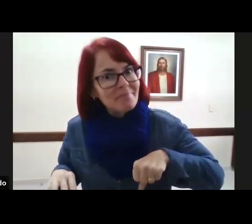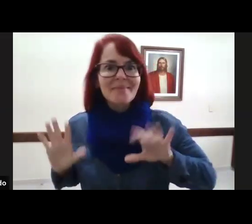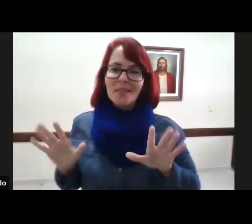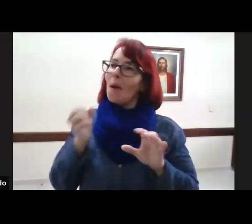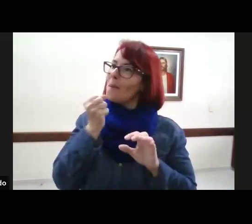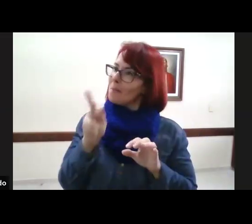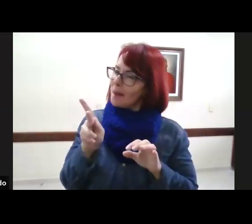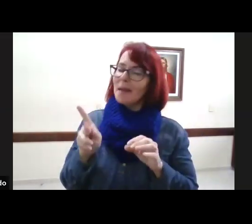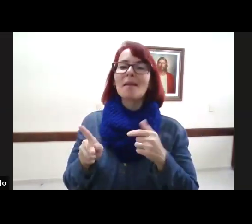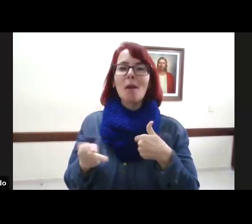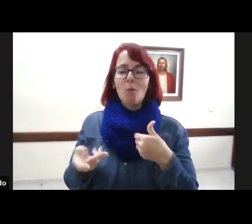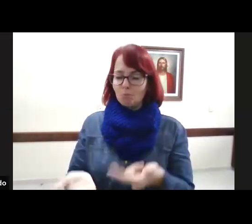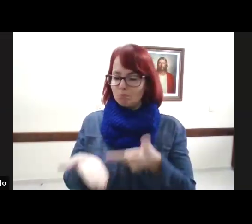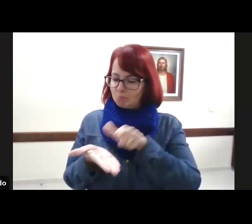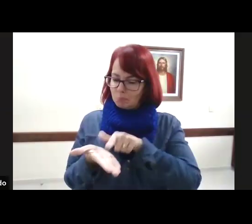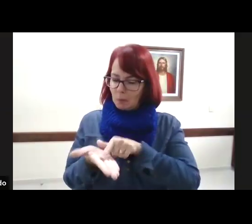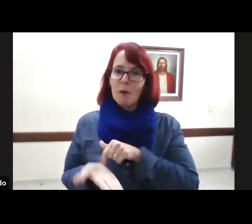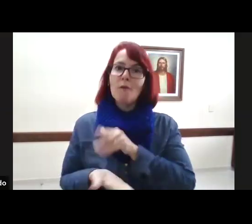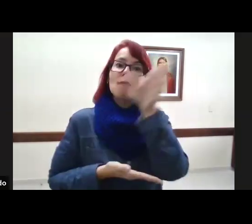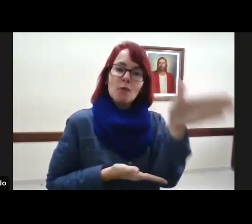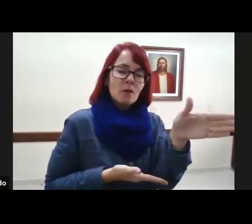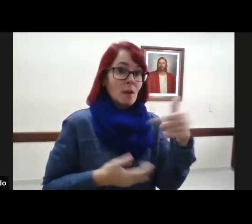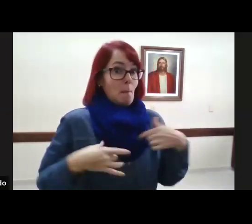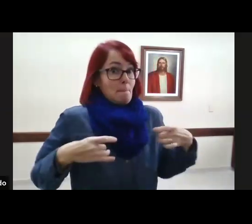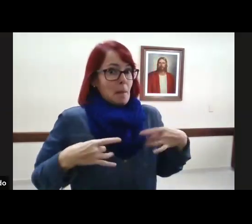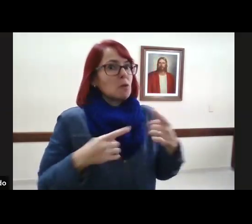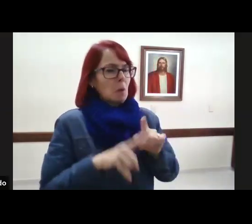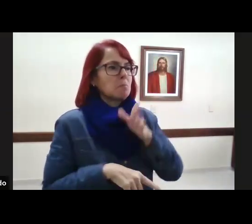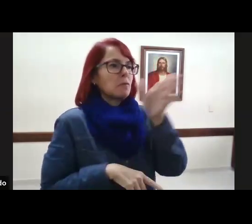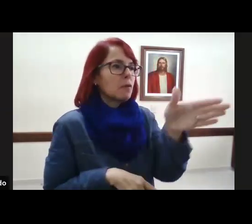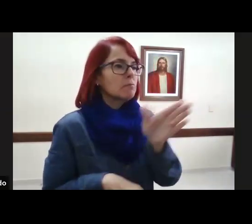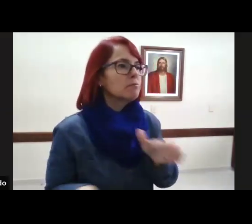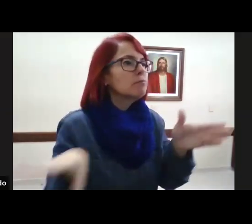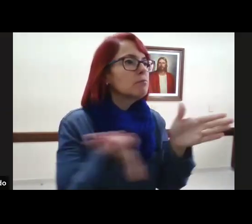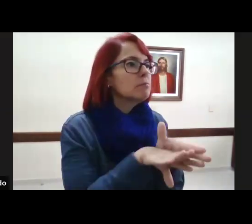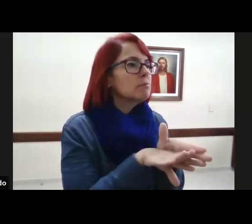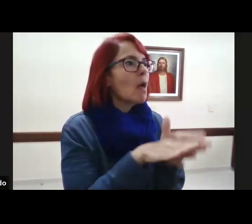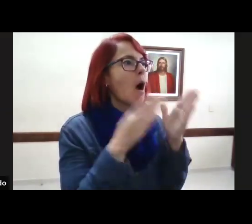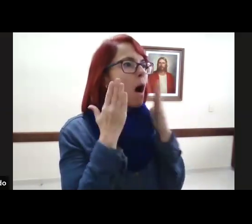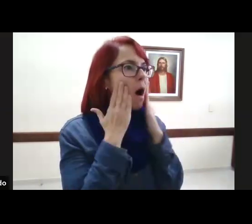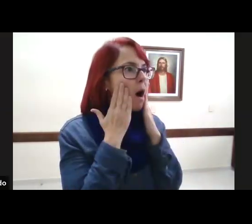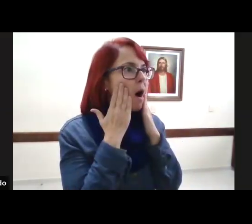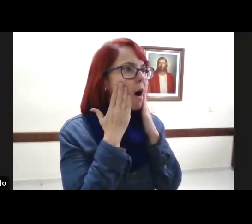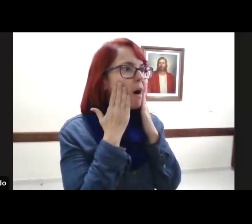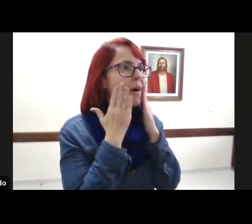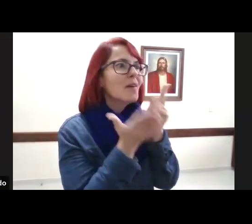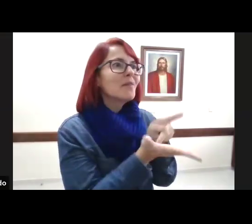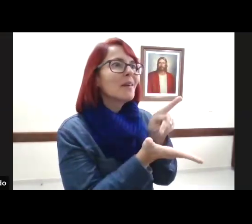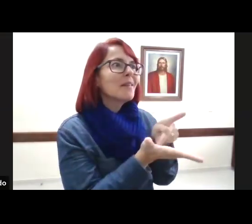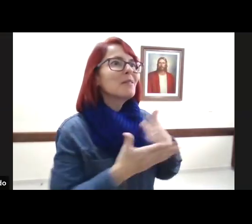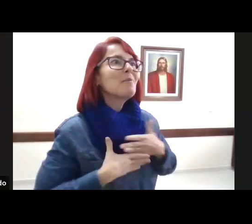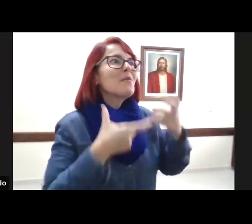peguei o convite e fui. Com medo, mas fui. Quando eu cheguei lá, eu falei: "Nossa, é realmente aqui o meu